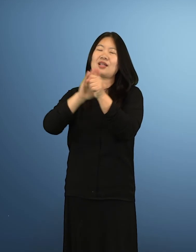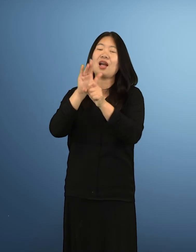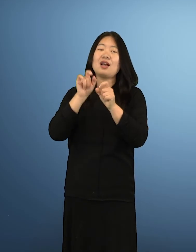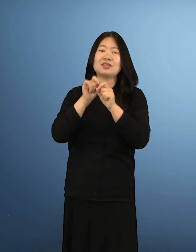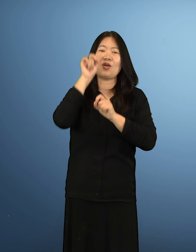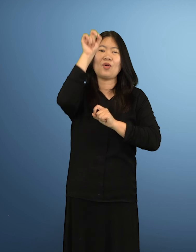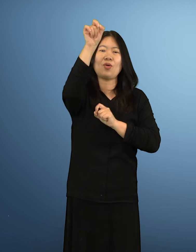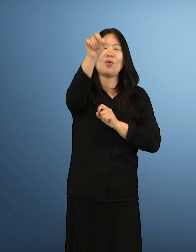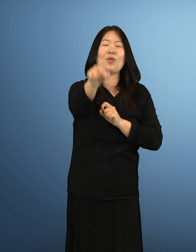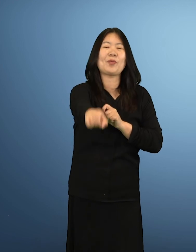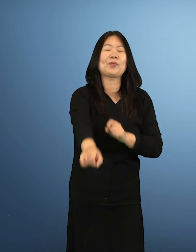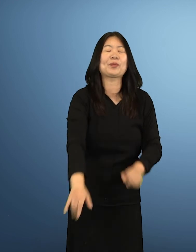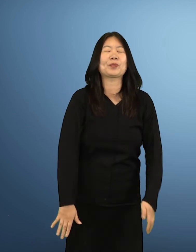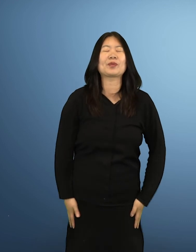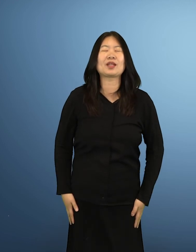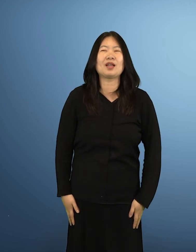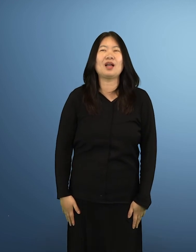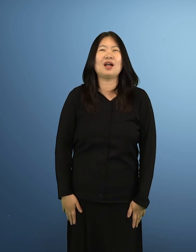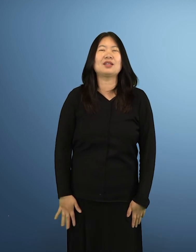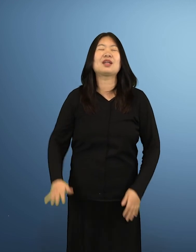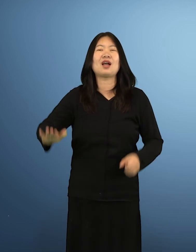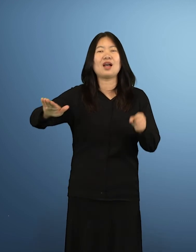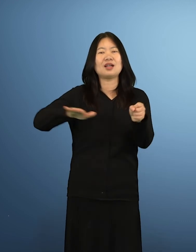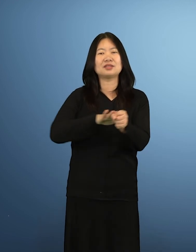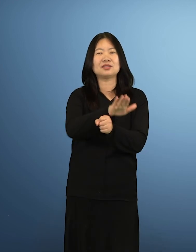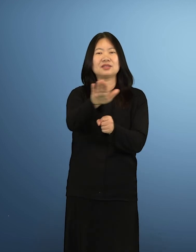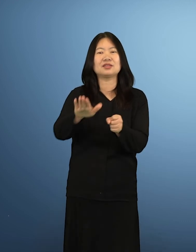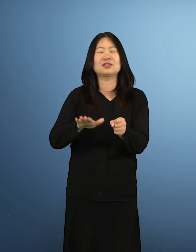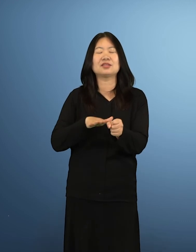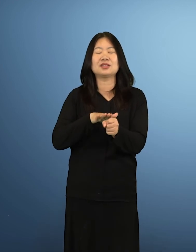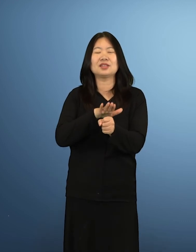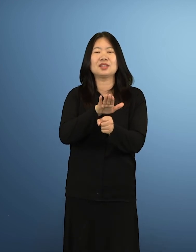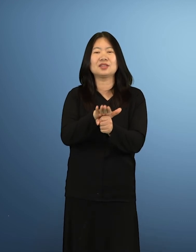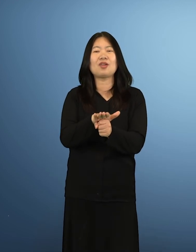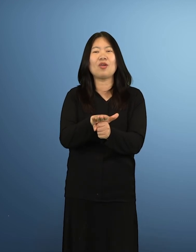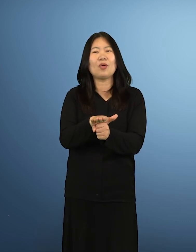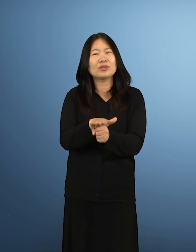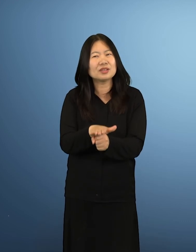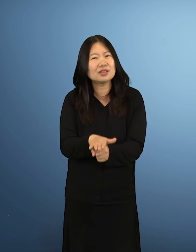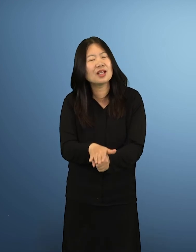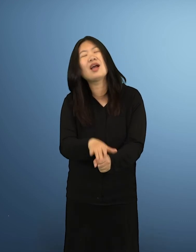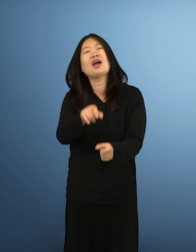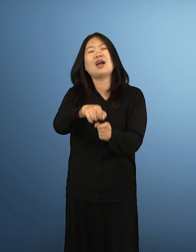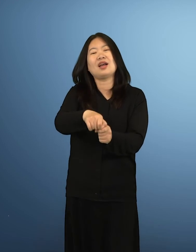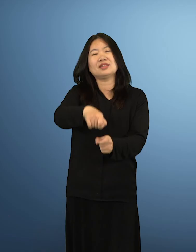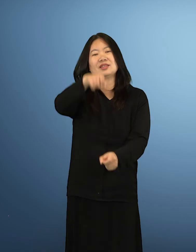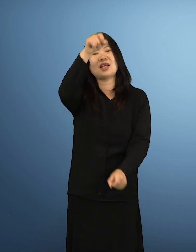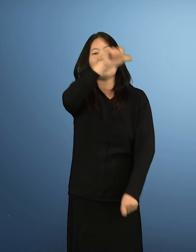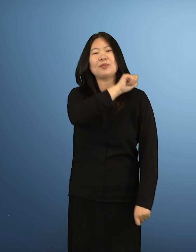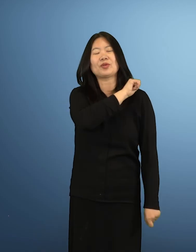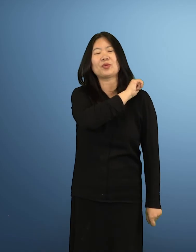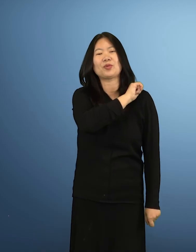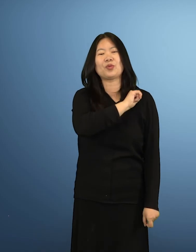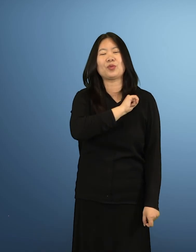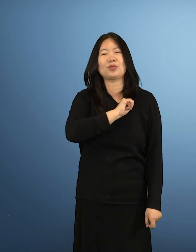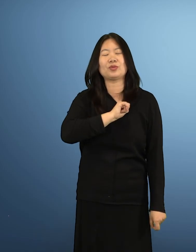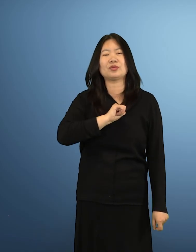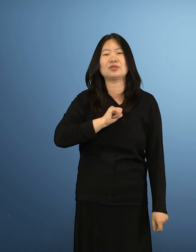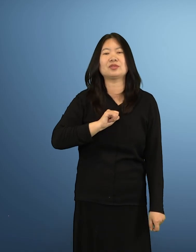영원하네. 사랑은 오래 참고 사랑은 오래